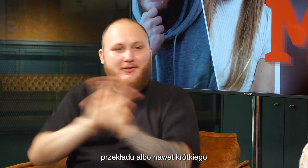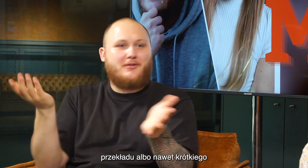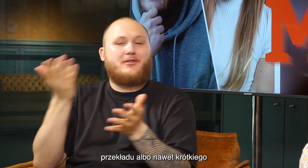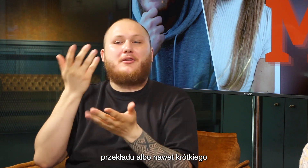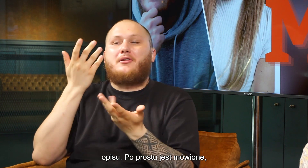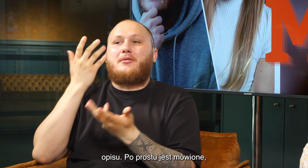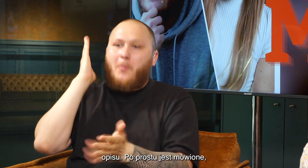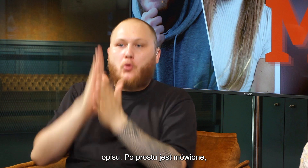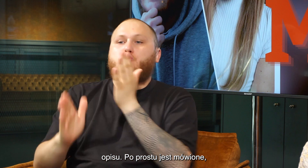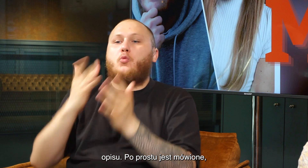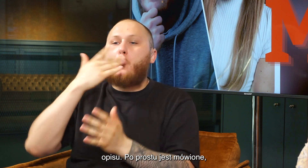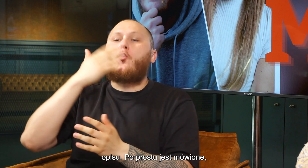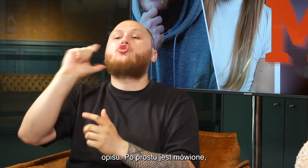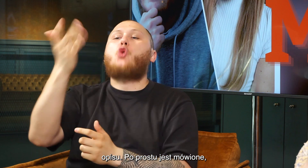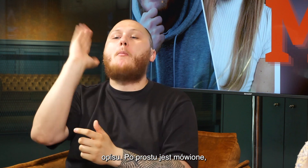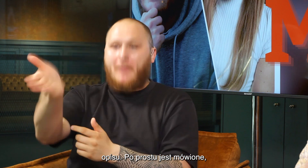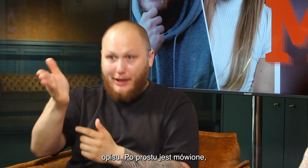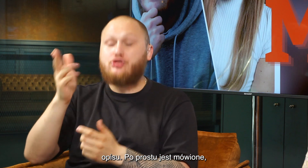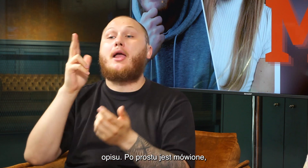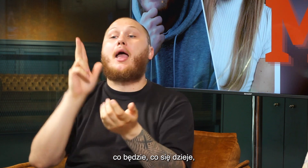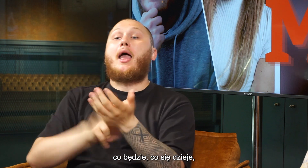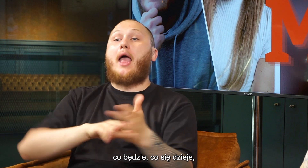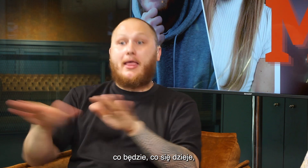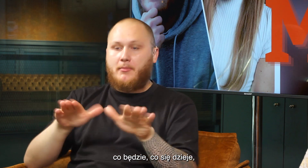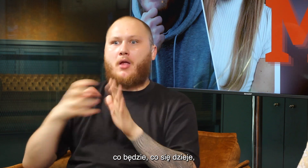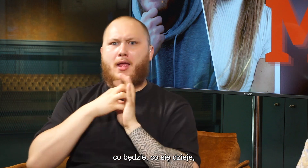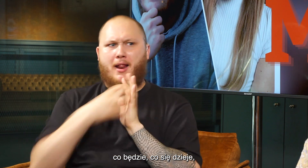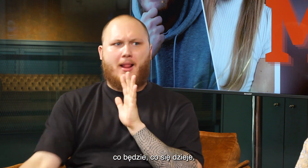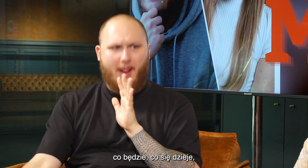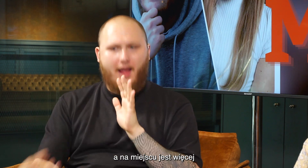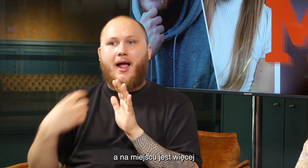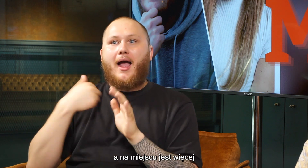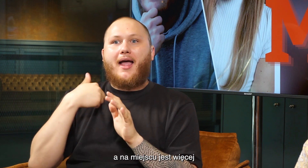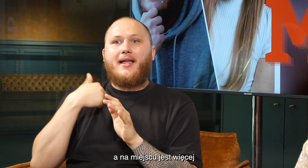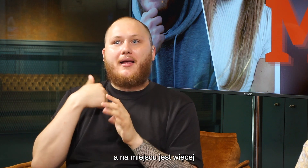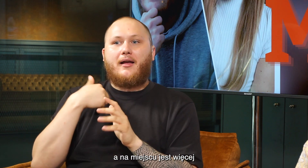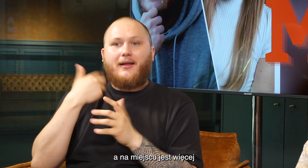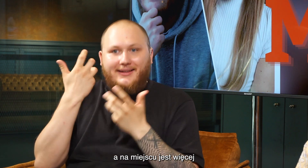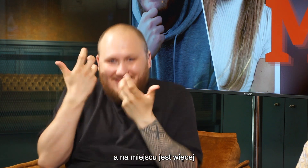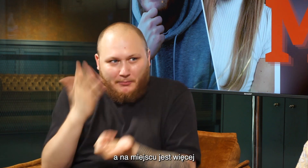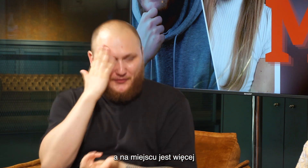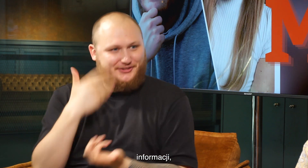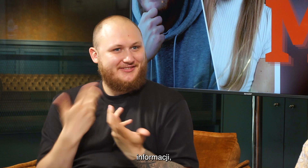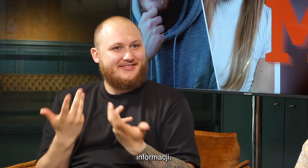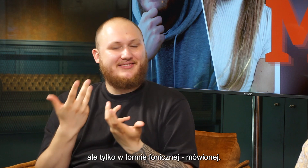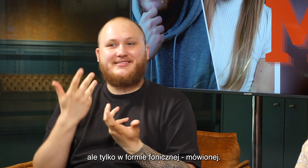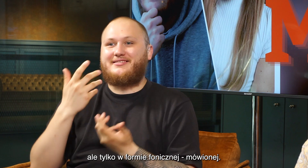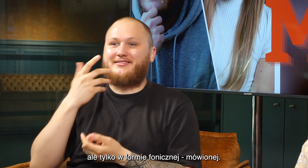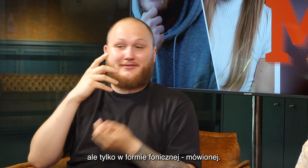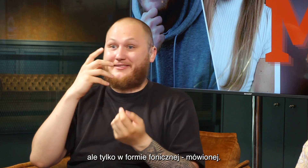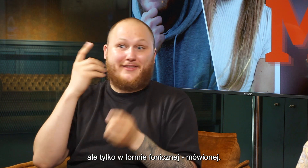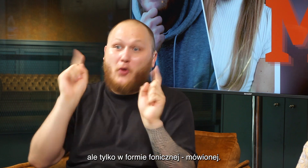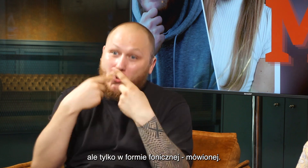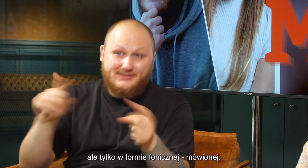albo nawet krótkiego opisu. Po prostu jest mówione, co będzie, co się dzieje, a na miejscu jest, prawda, więcej informacji, ale